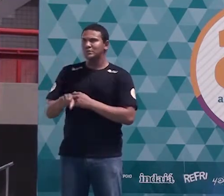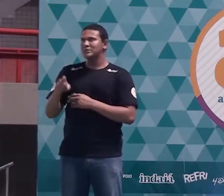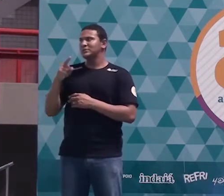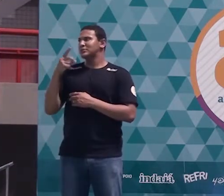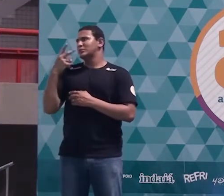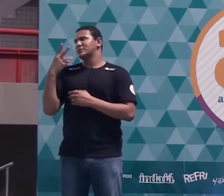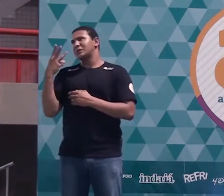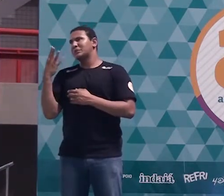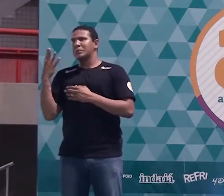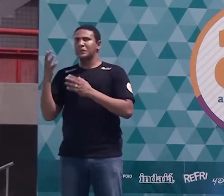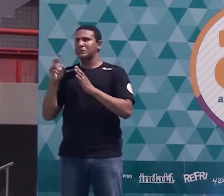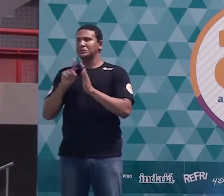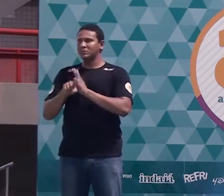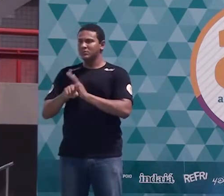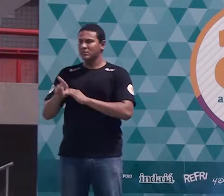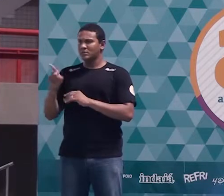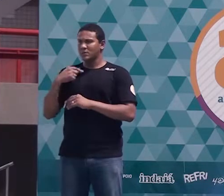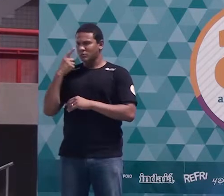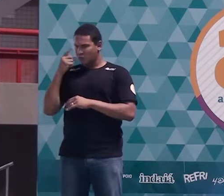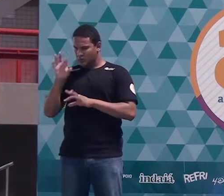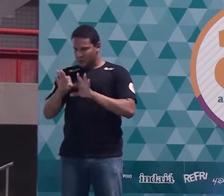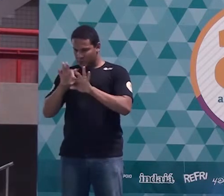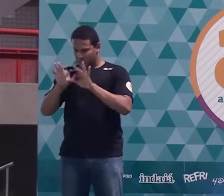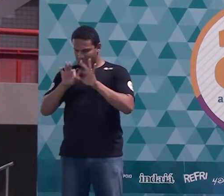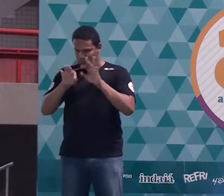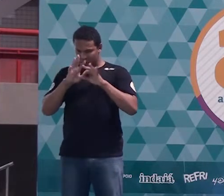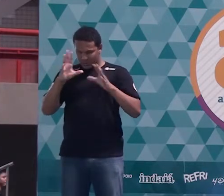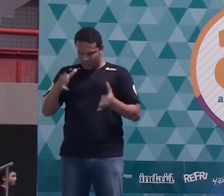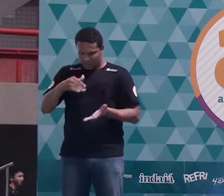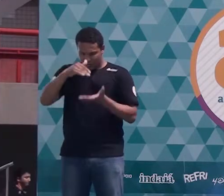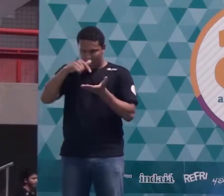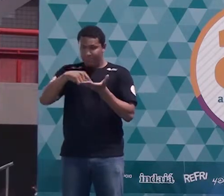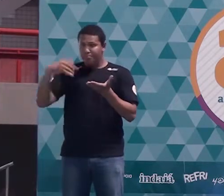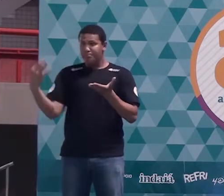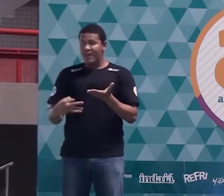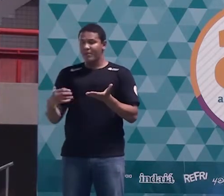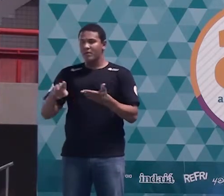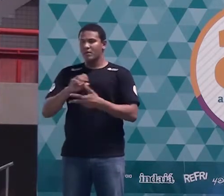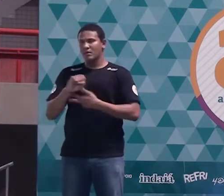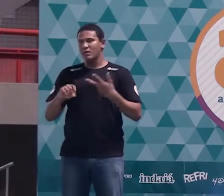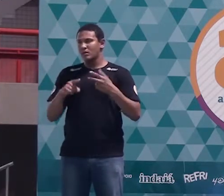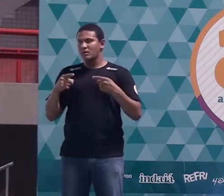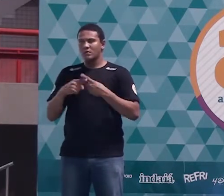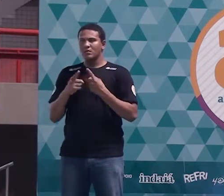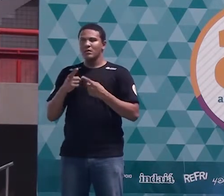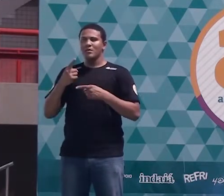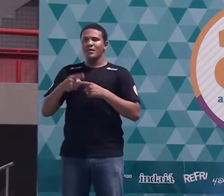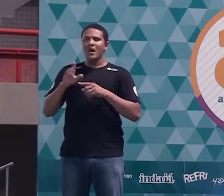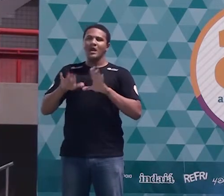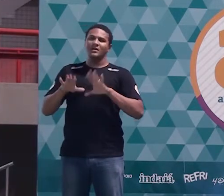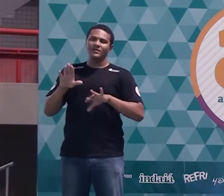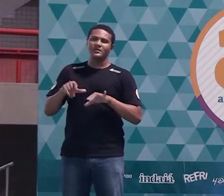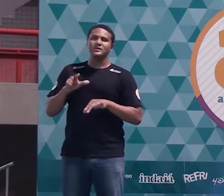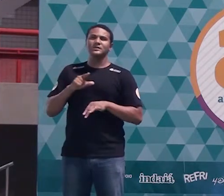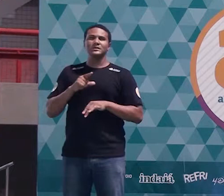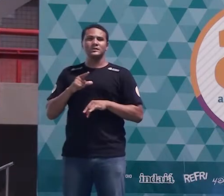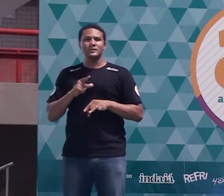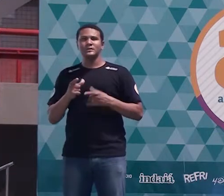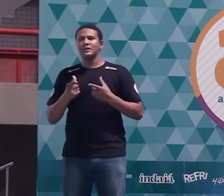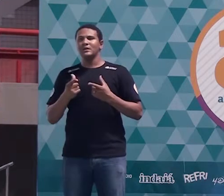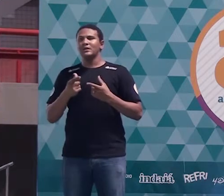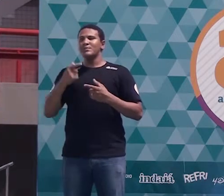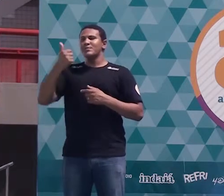escolhi assim a dedo. Eu peguei só o filé para trazer aqui para vocês. Porque geralmente eu dou a primeira aula ou a segunda. Como hoje